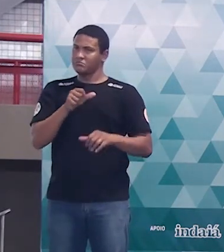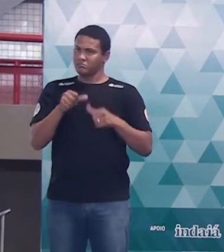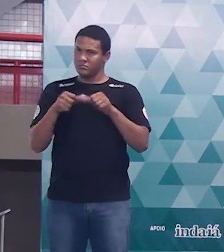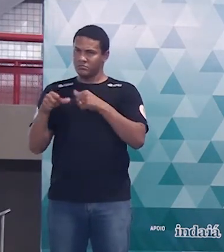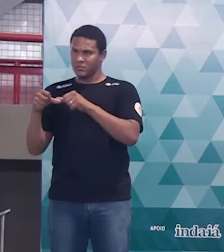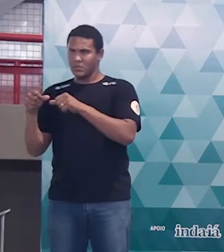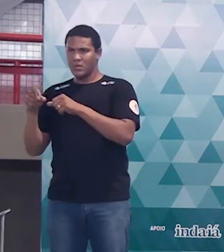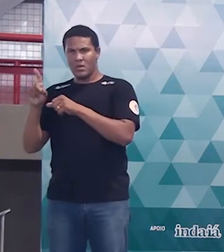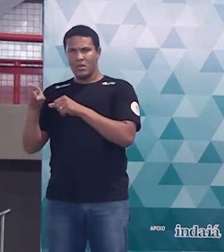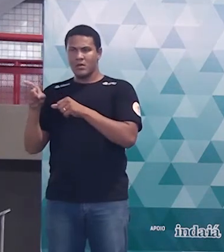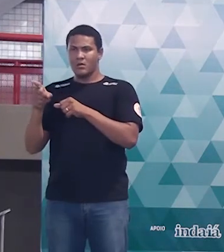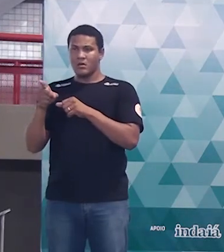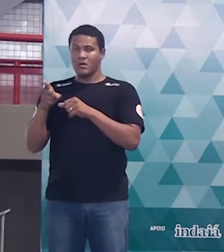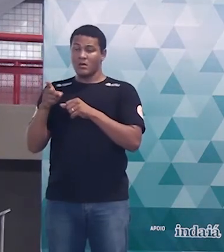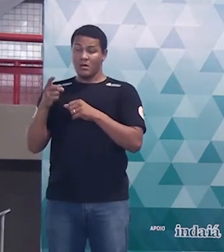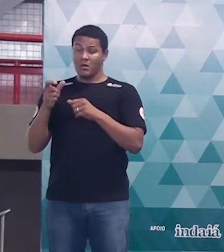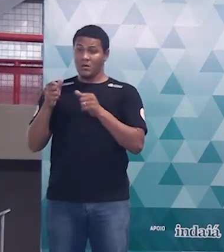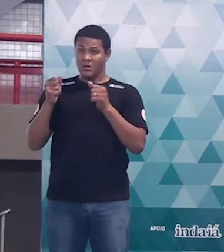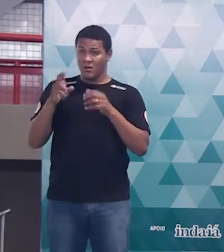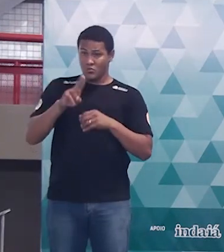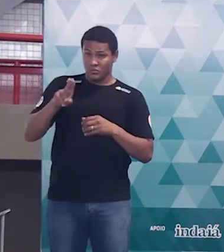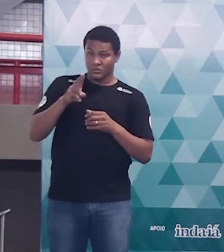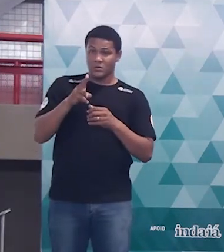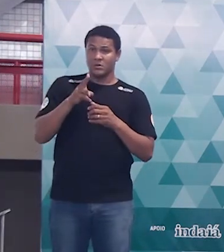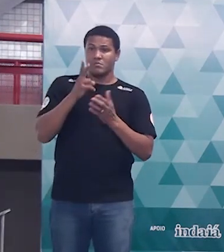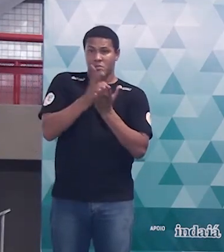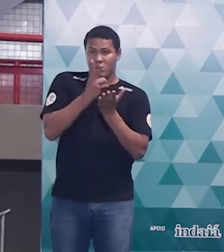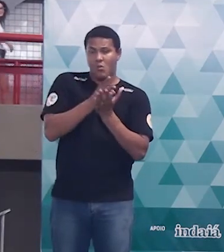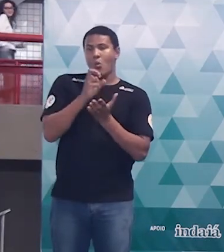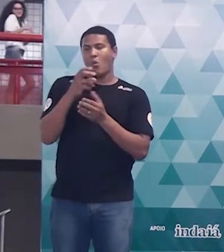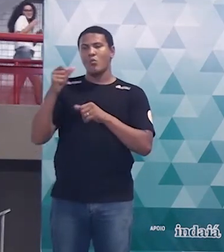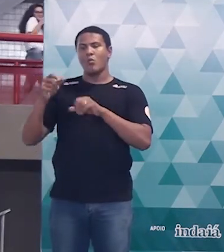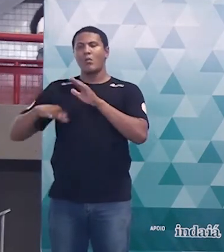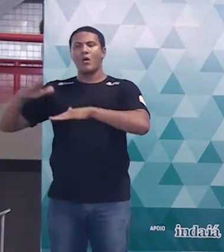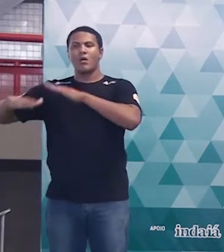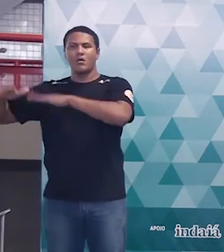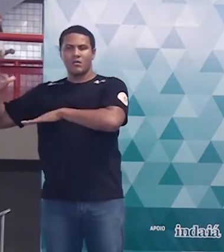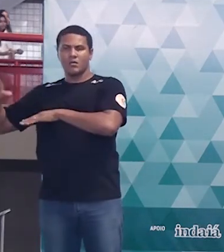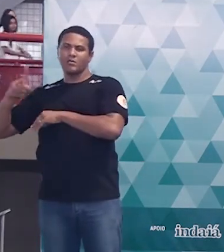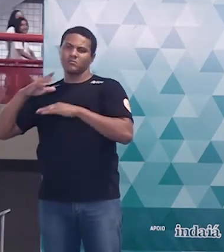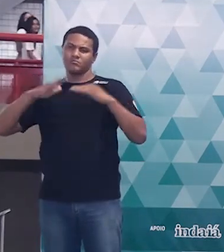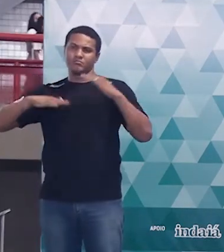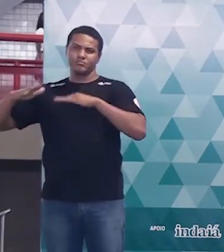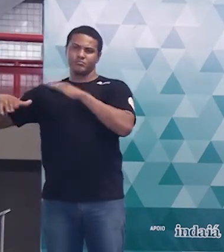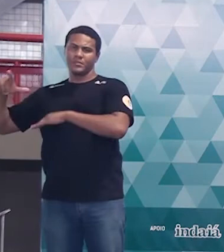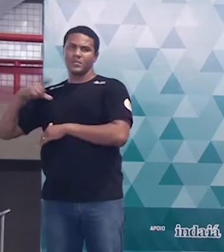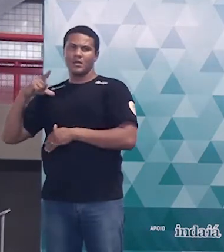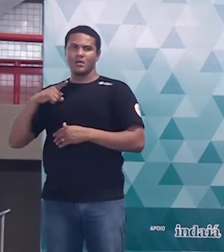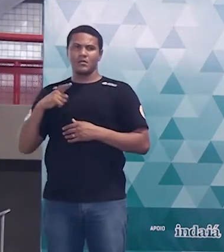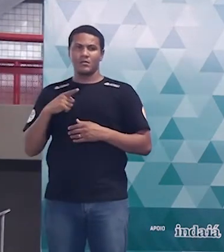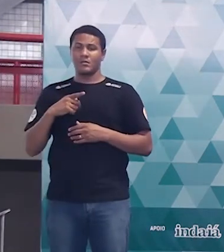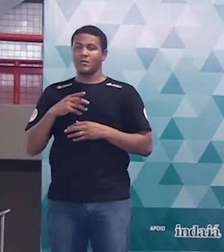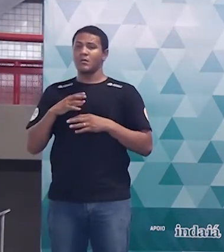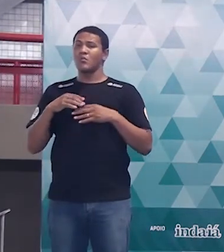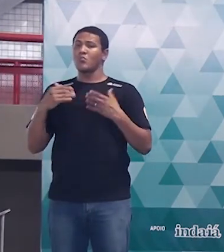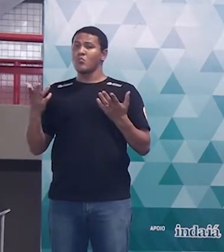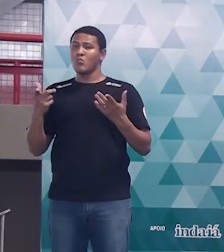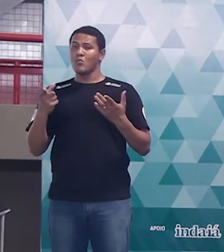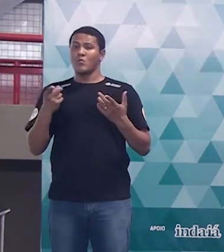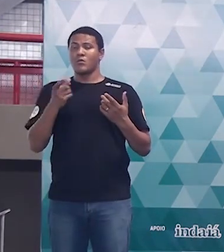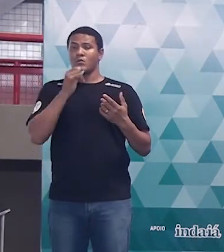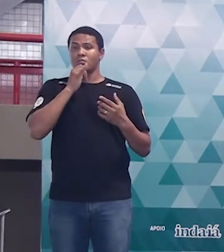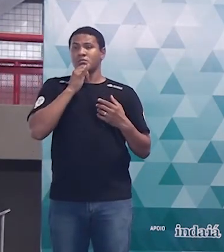consumo é fixo ou varia? Varia. O consumo é fixo ou